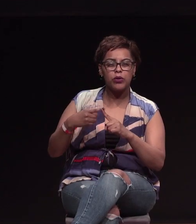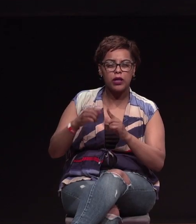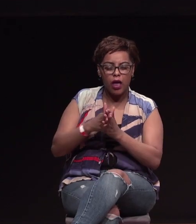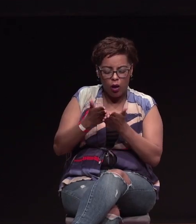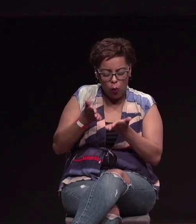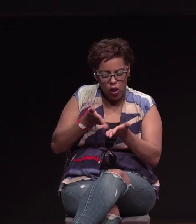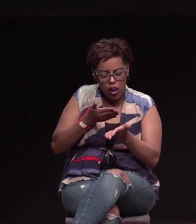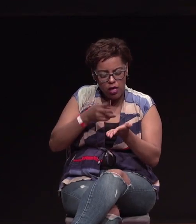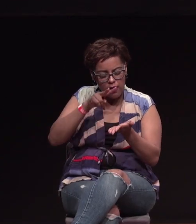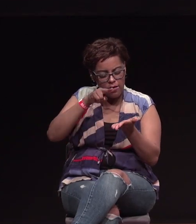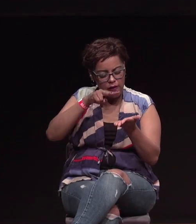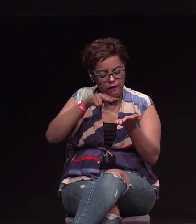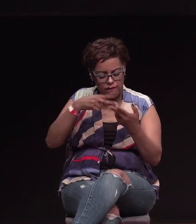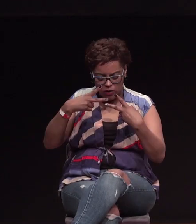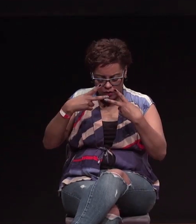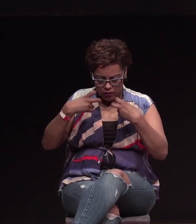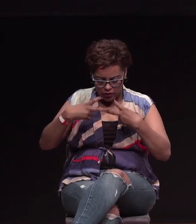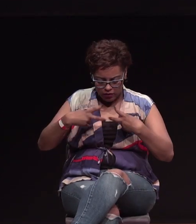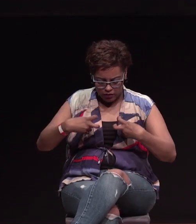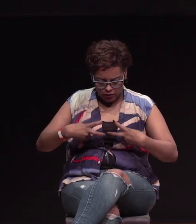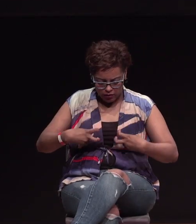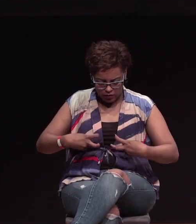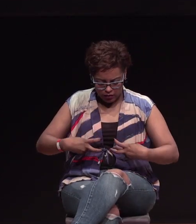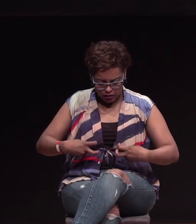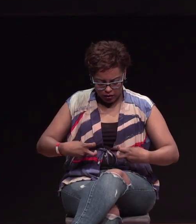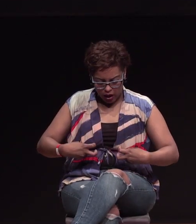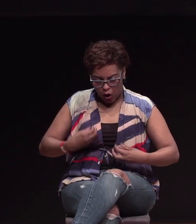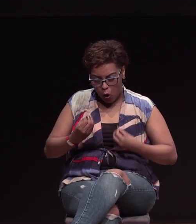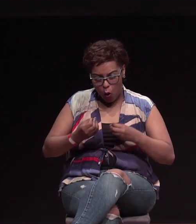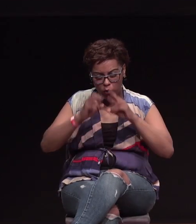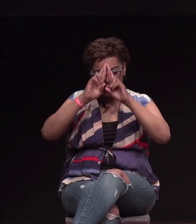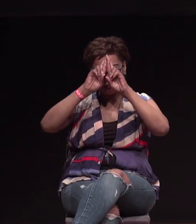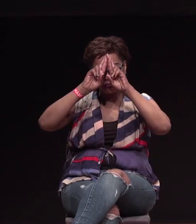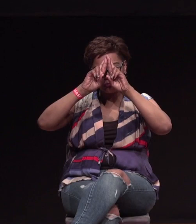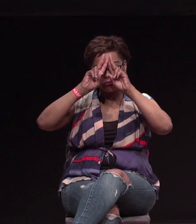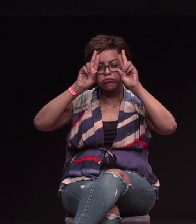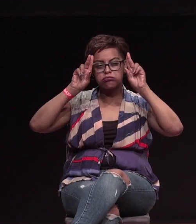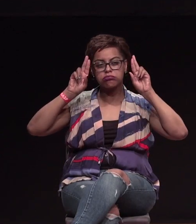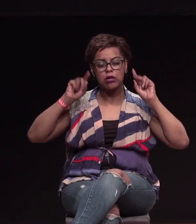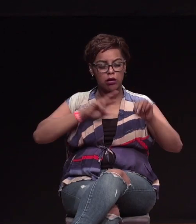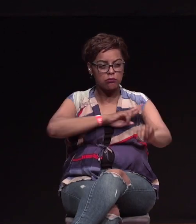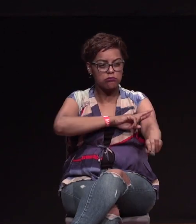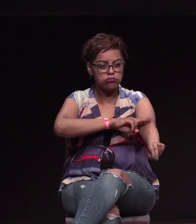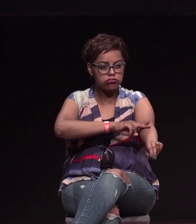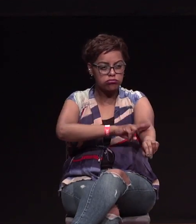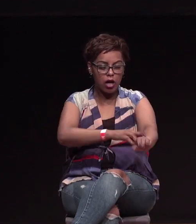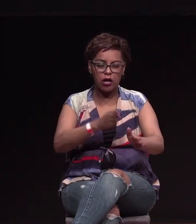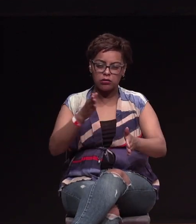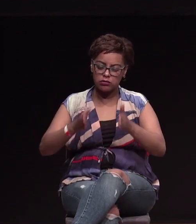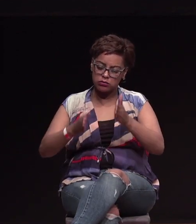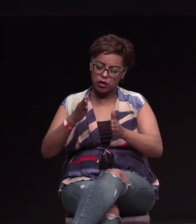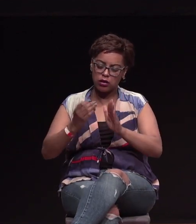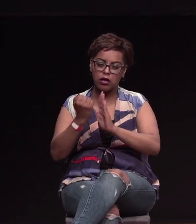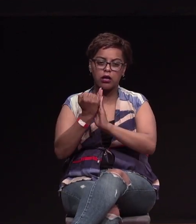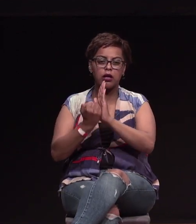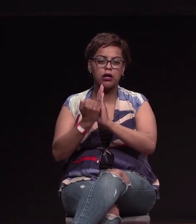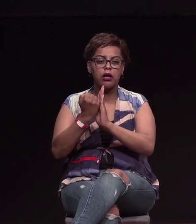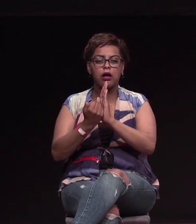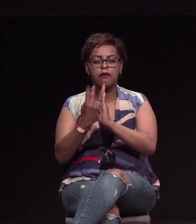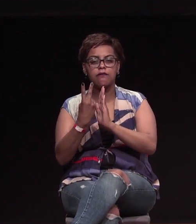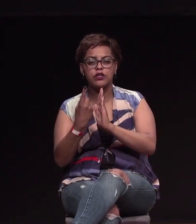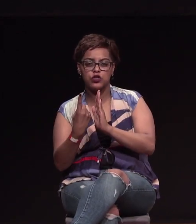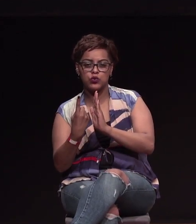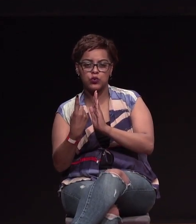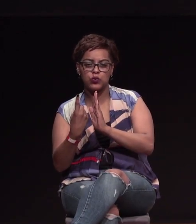leitura pela lente das relações raciais dessas 2 primeiras décadas do século XXI,